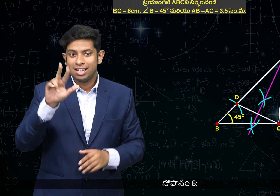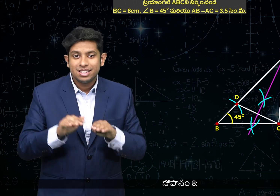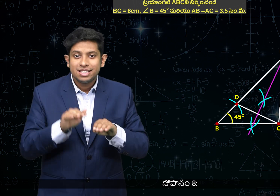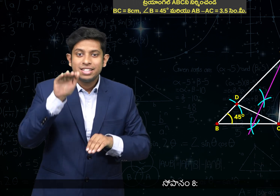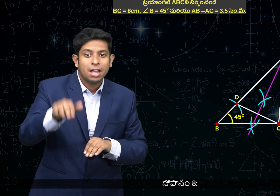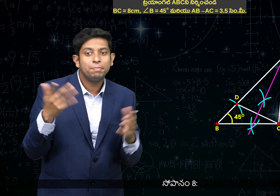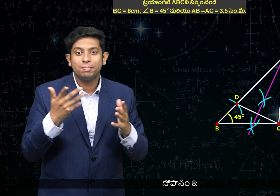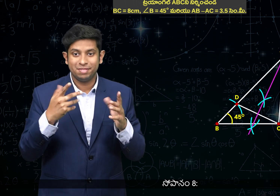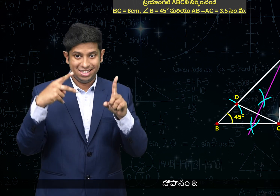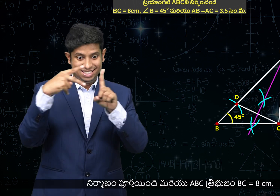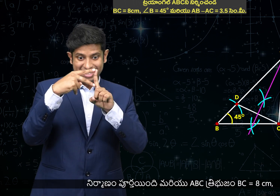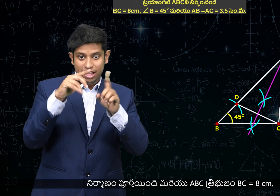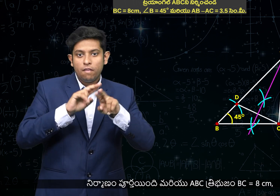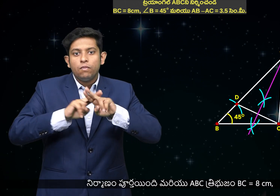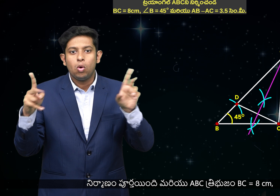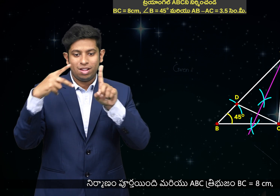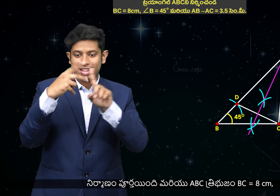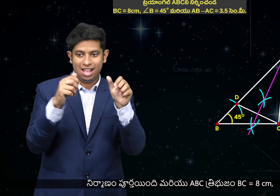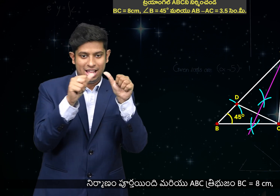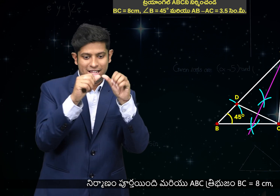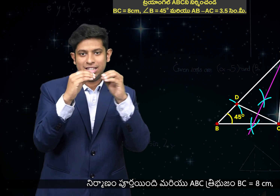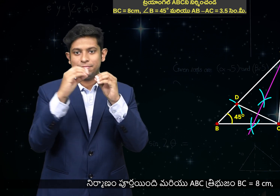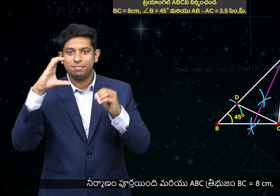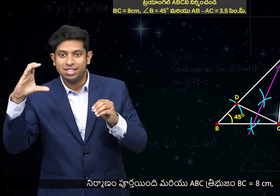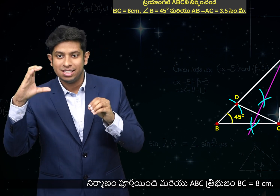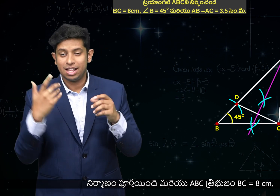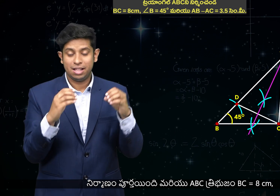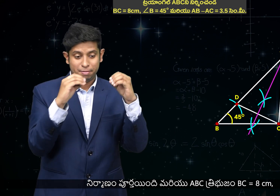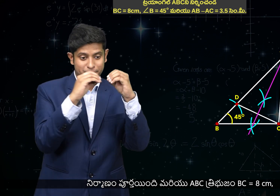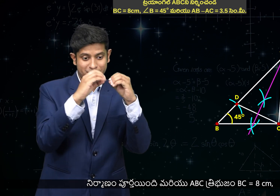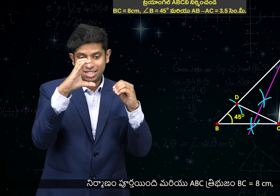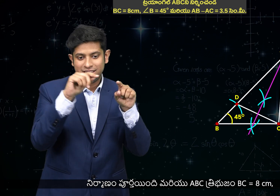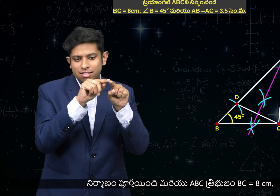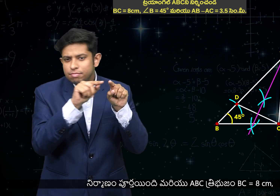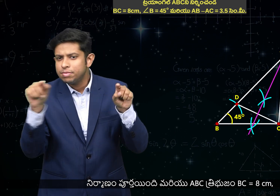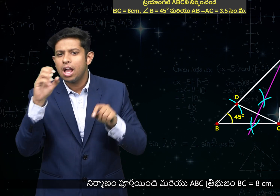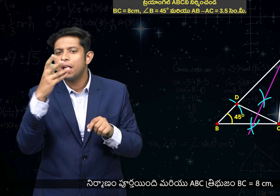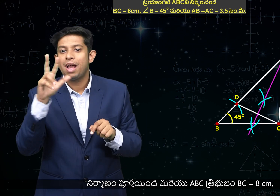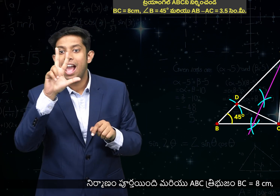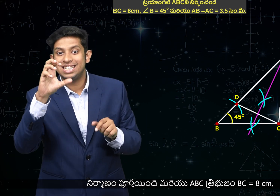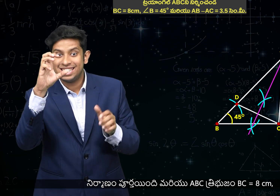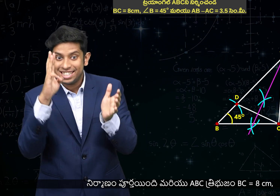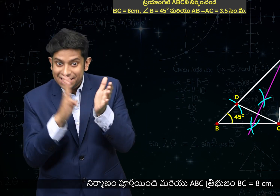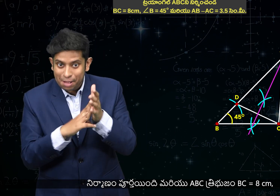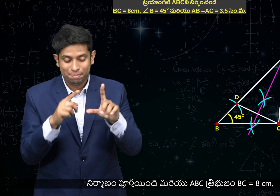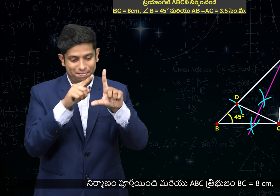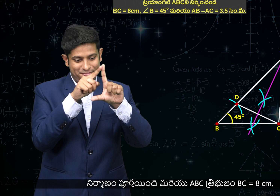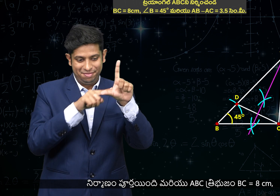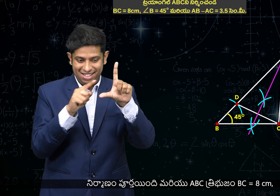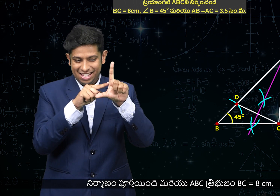సోపానం 8. నిర్మాణం పూర్తయింది మరియు ఏబీసీ త్రిభుజం బీసీ = 8